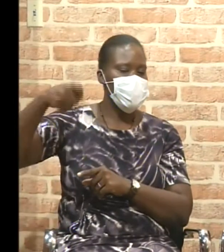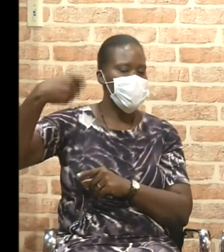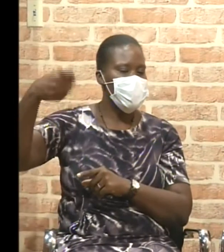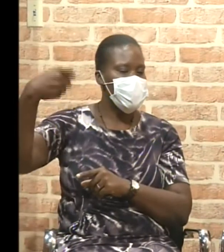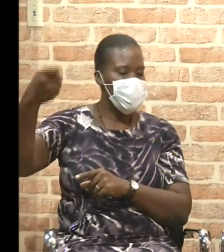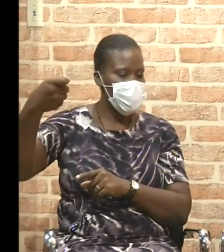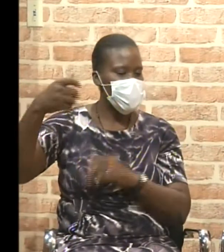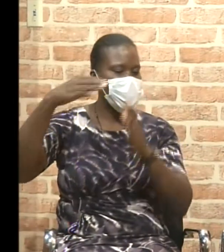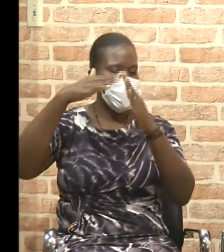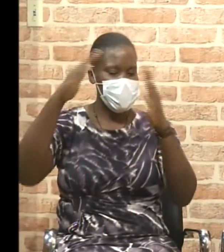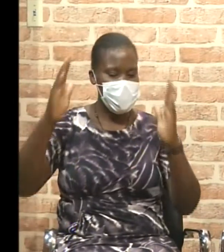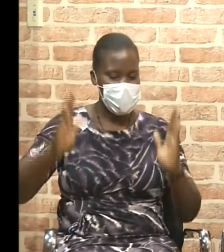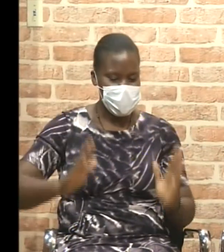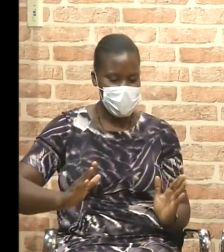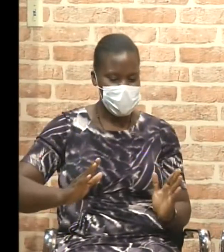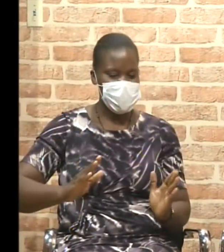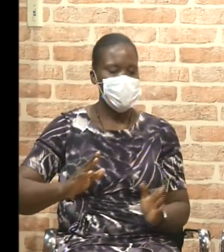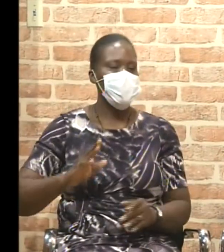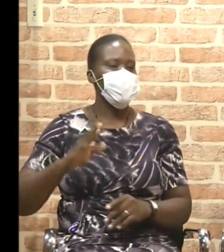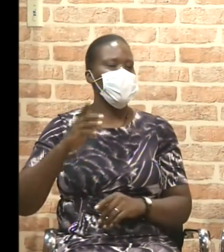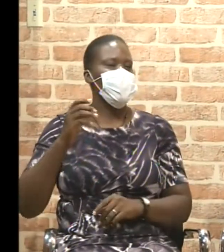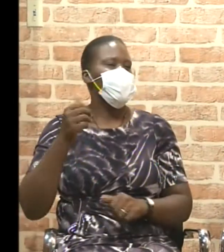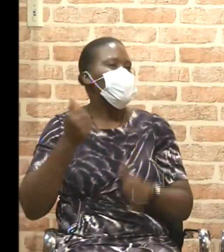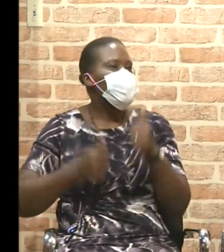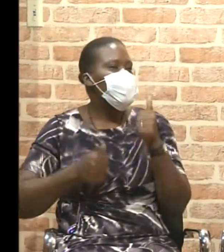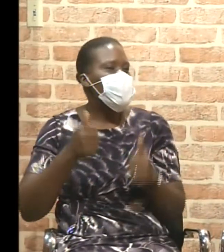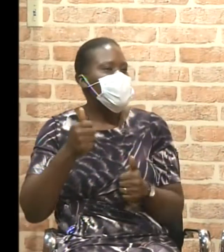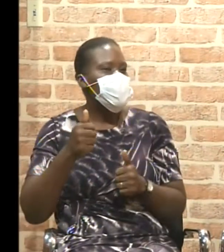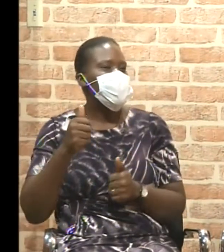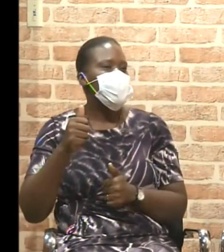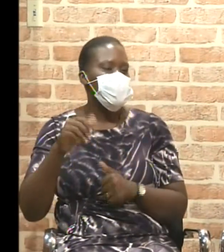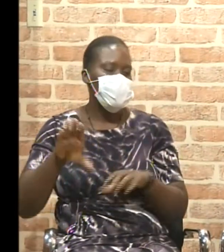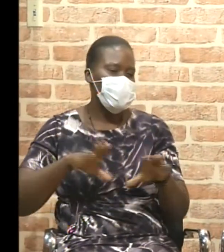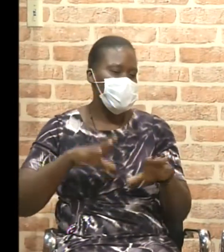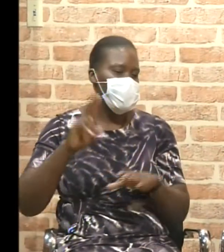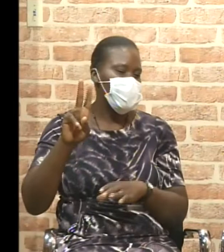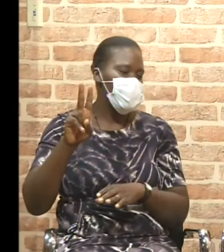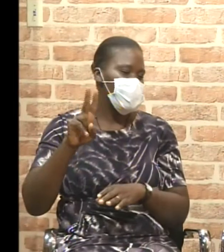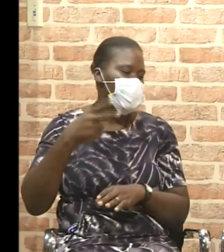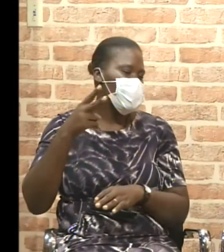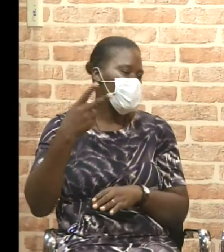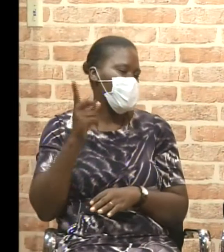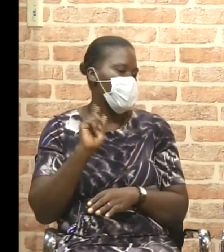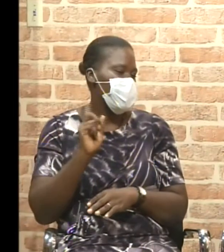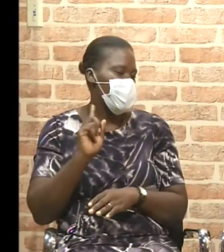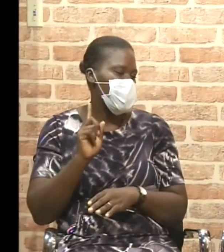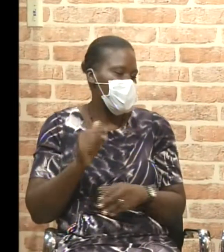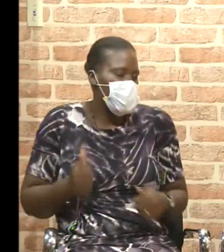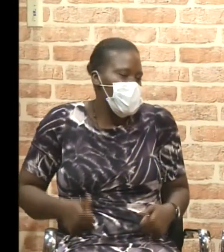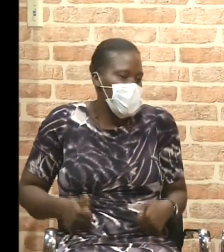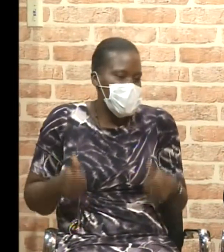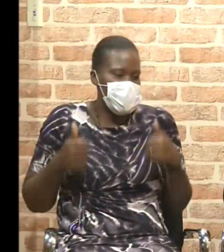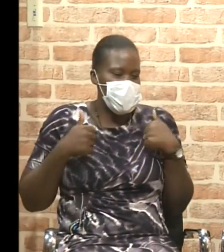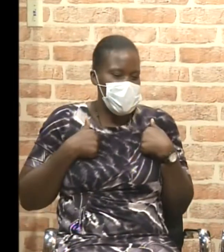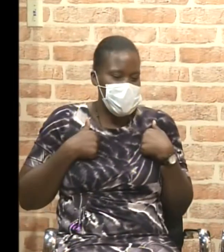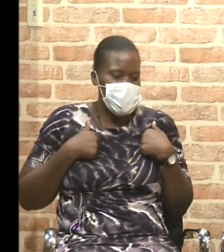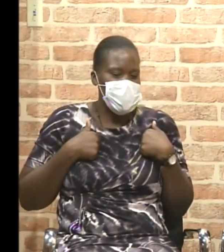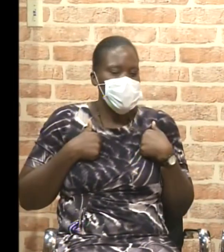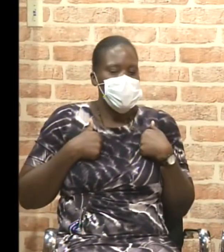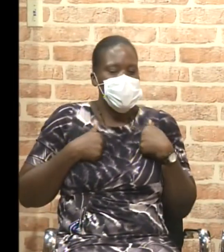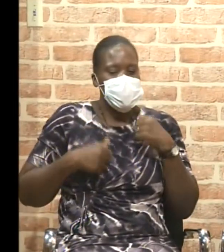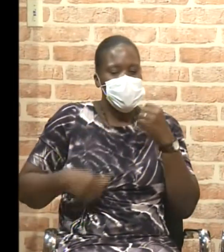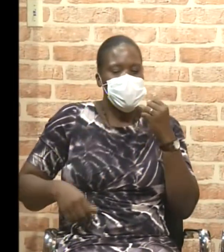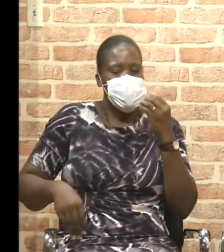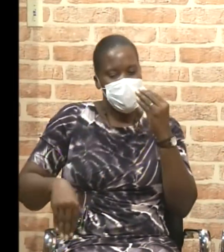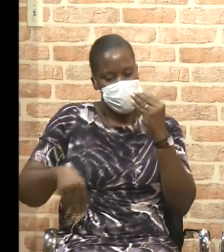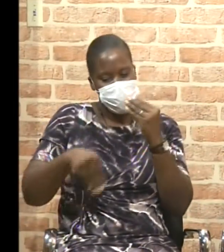le ouvre, ou vin fait le tour dans deuxième côté et deuxième résidence, et puis aussi il était en bas, par contre, quand y a l'eau ça, vin augmenter quand y